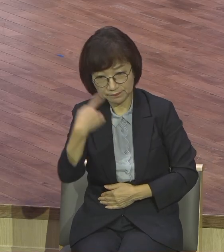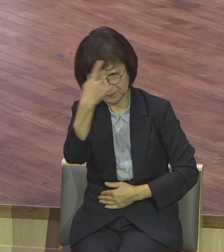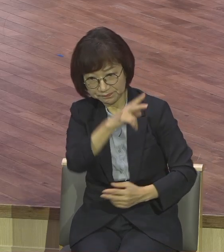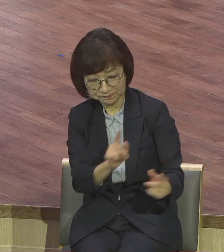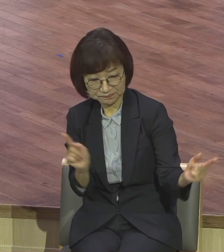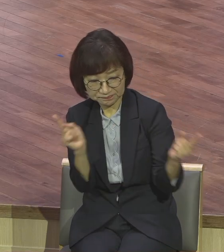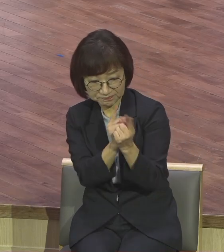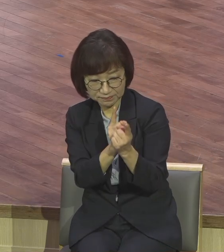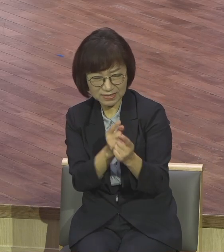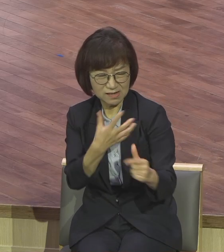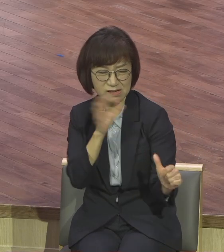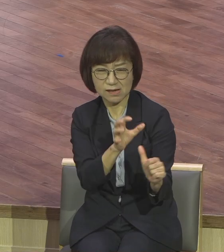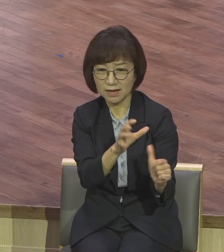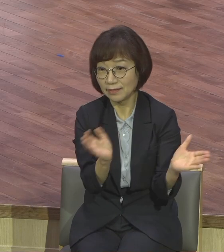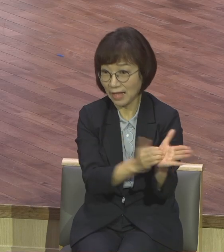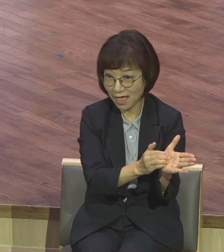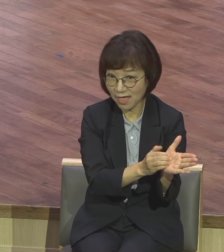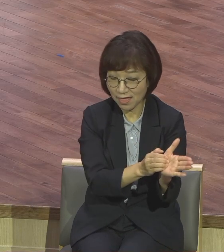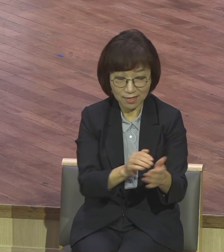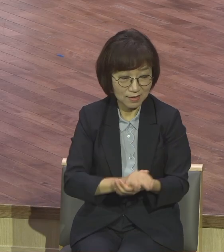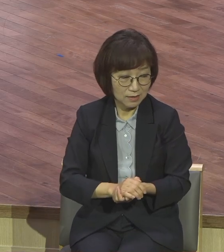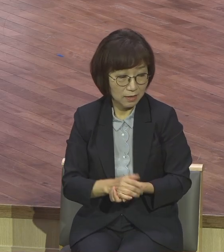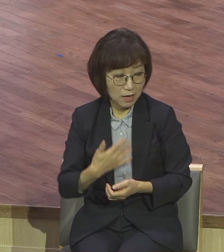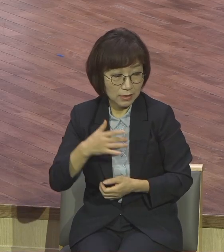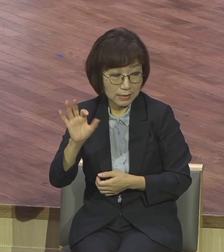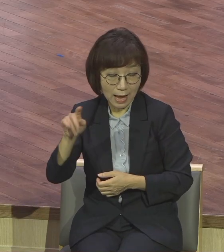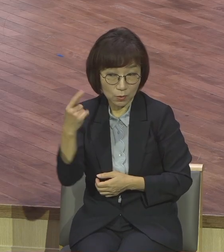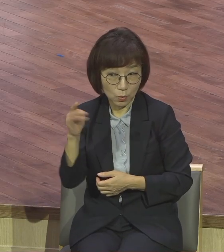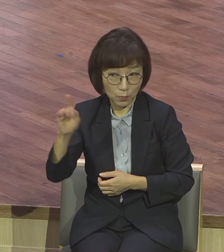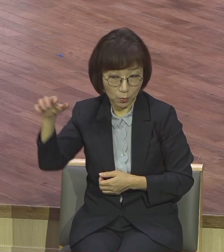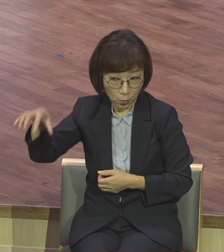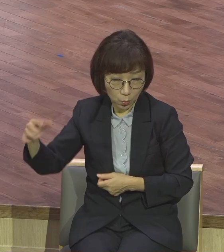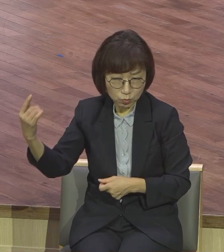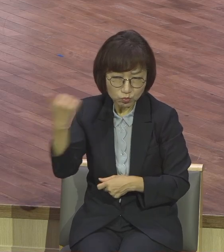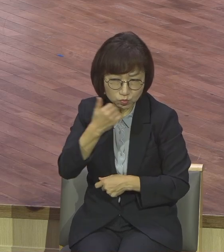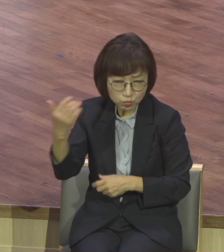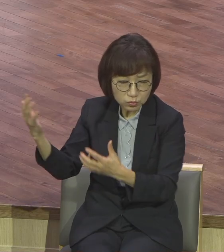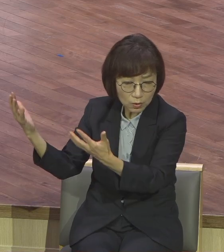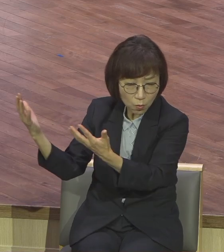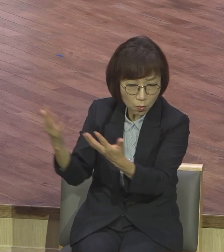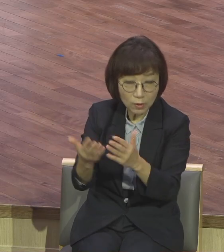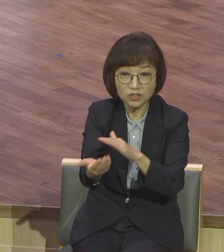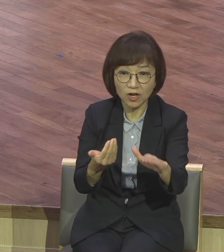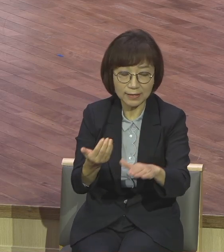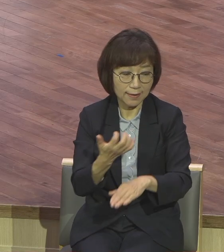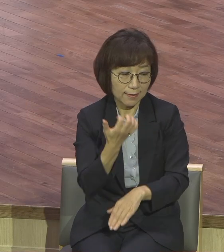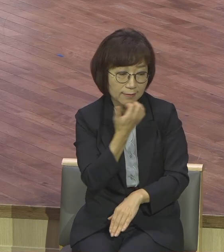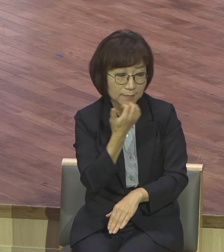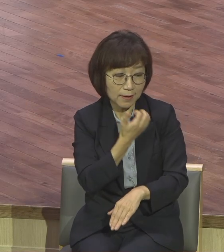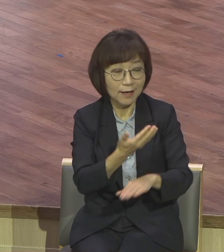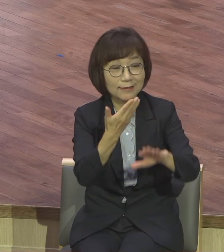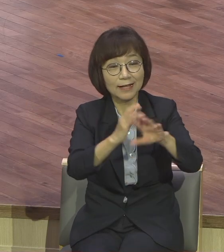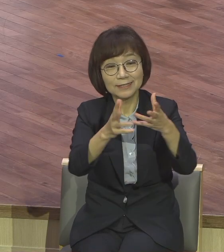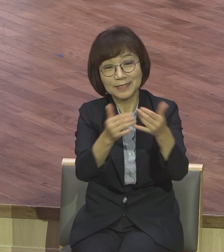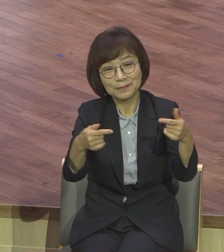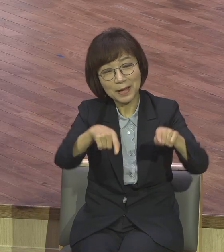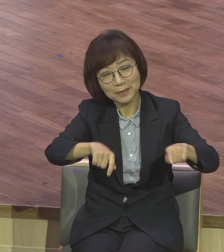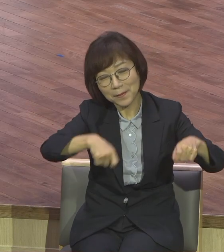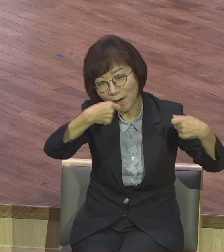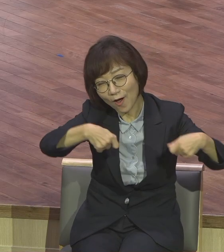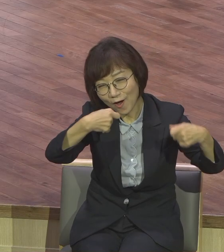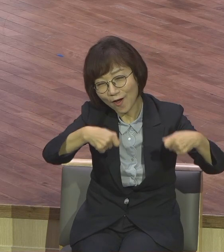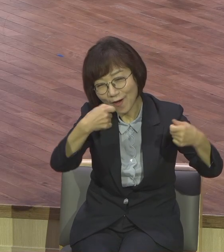대면하여 책망하였노라. 야고보에게서 온 어떤 이들이 이르기 전에 개바가 이방인과 함께